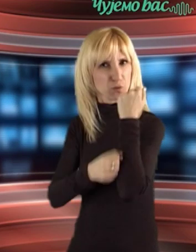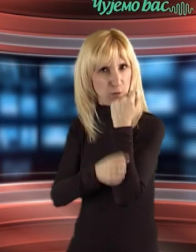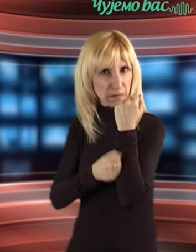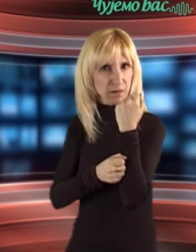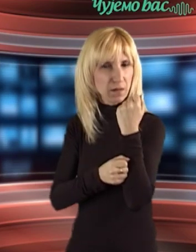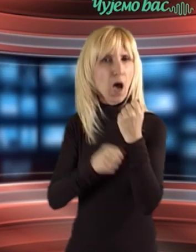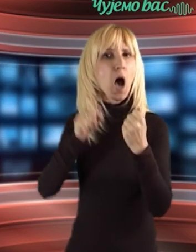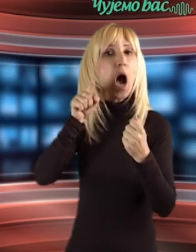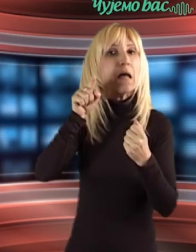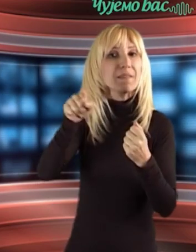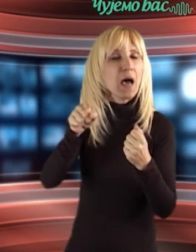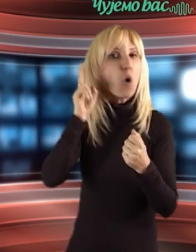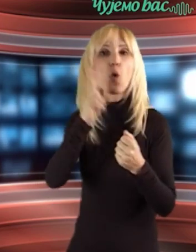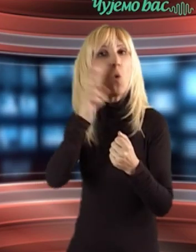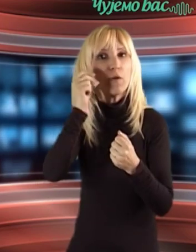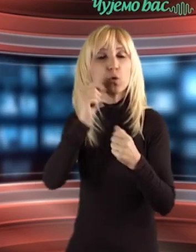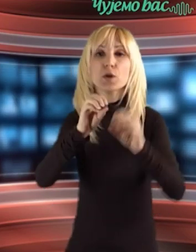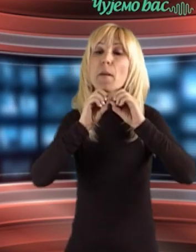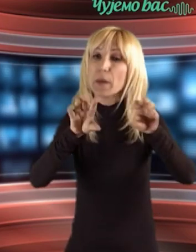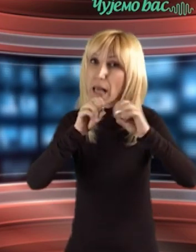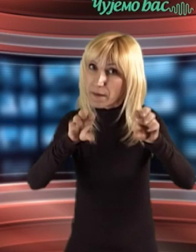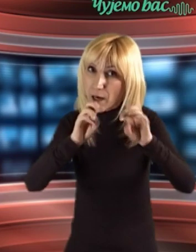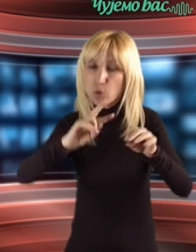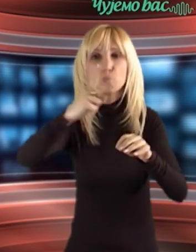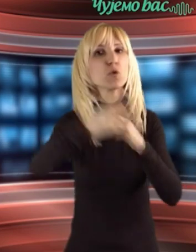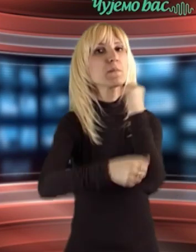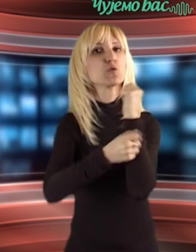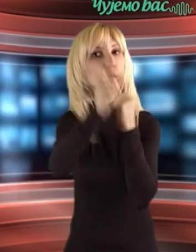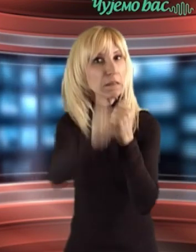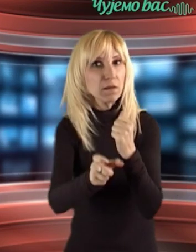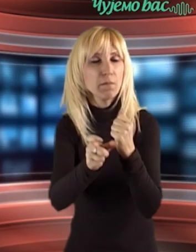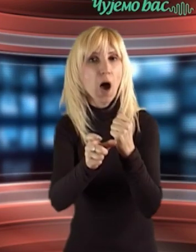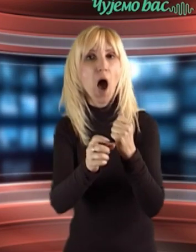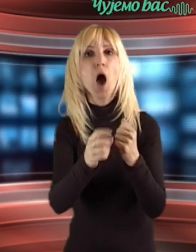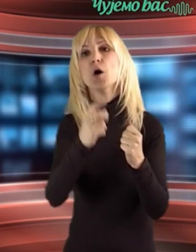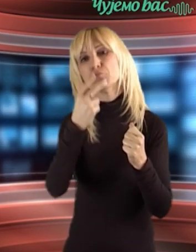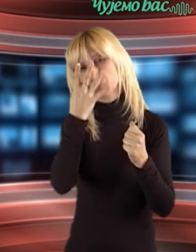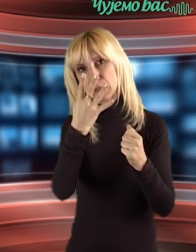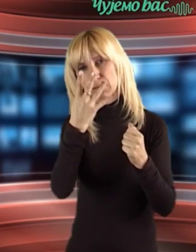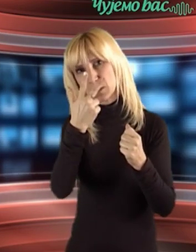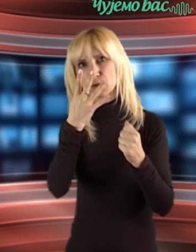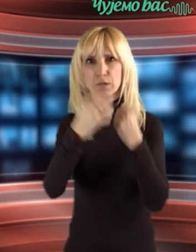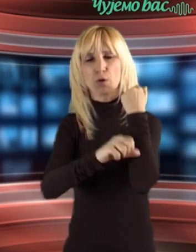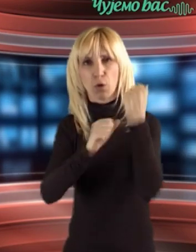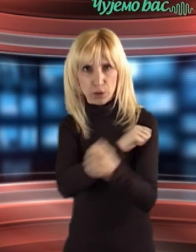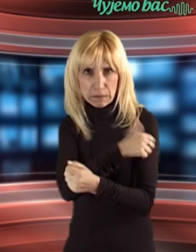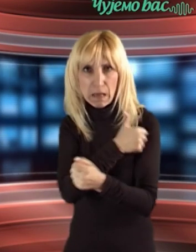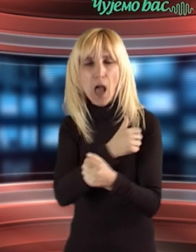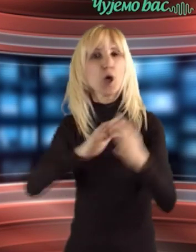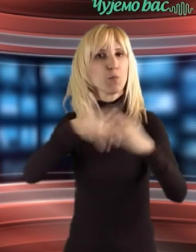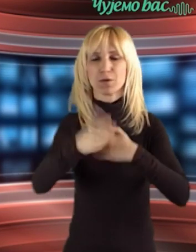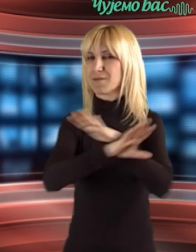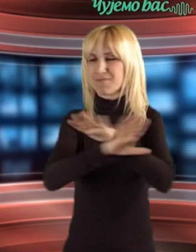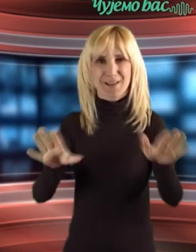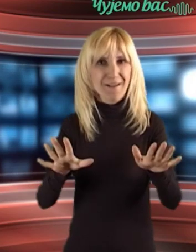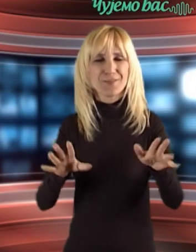gde gluvi ljudi predaju ljudima koji upisuju školu koja traje 3 godine iz koje izlaze